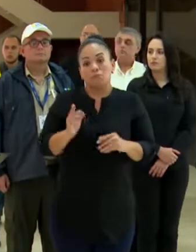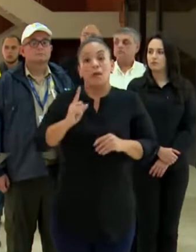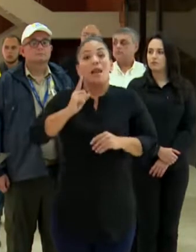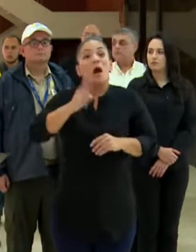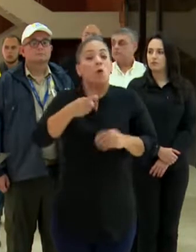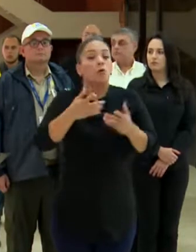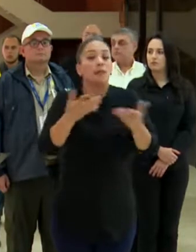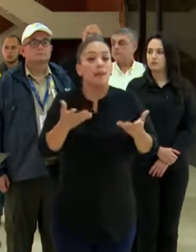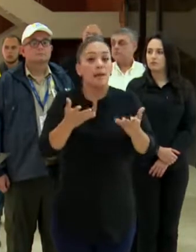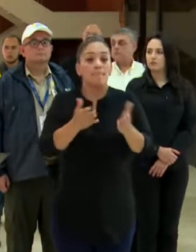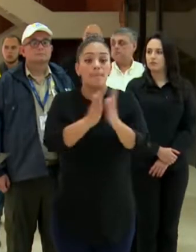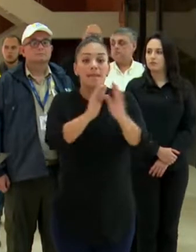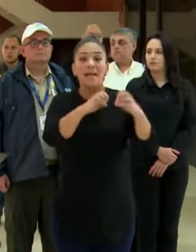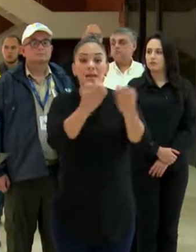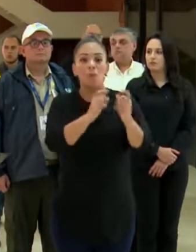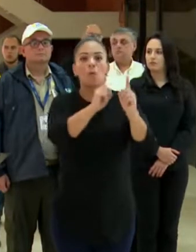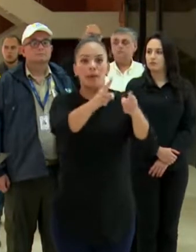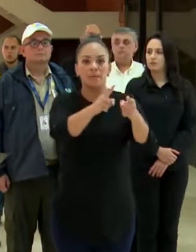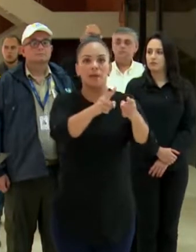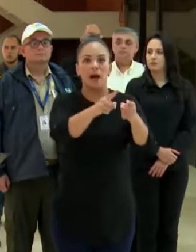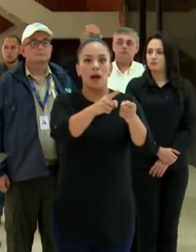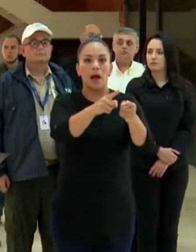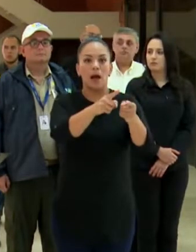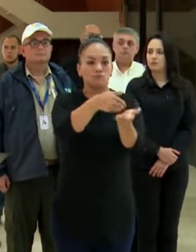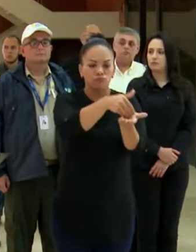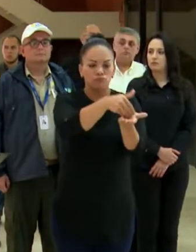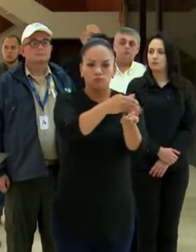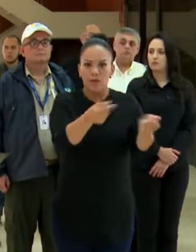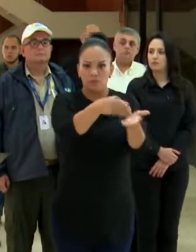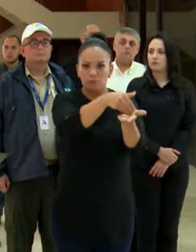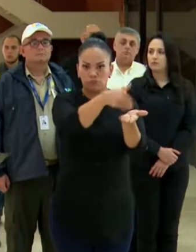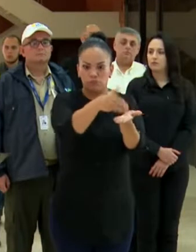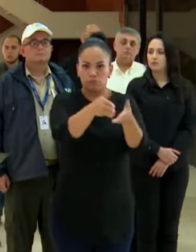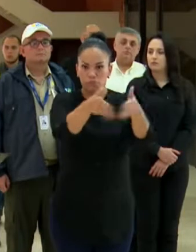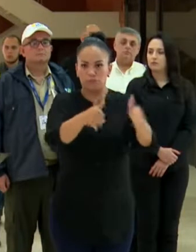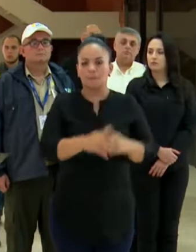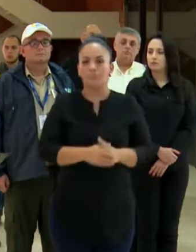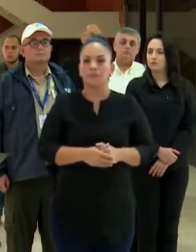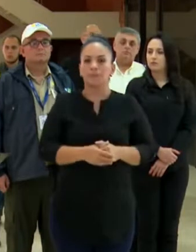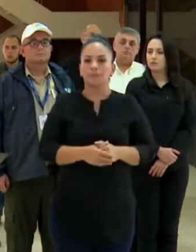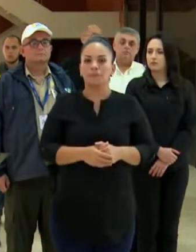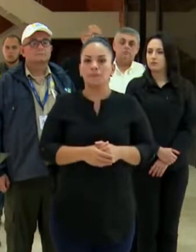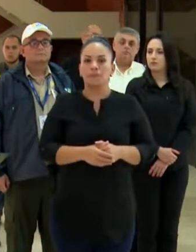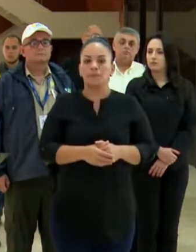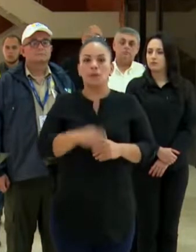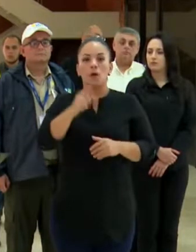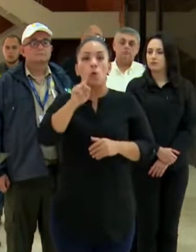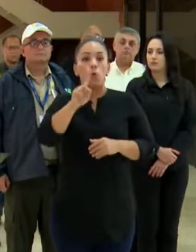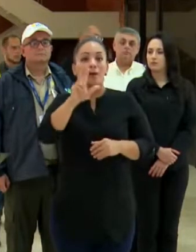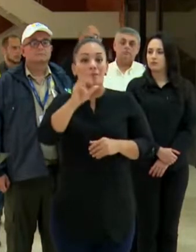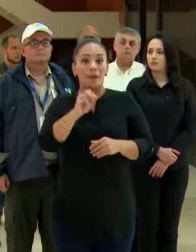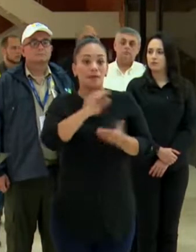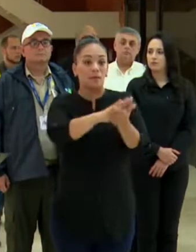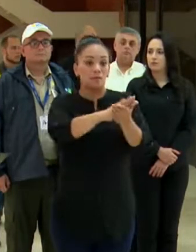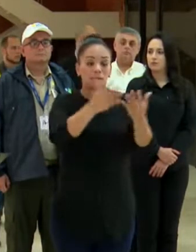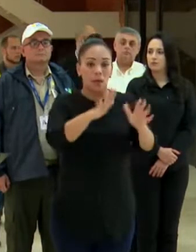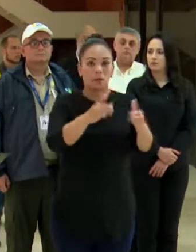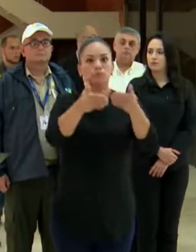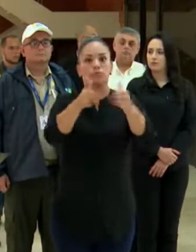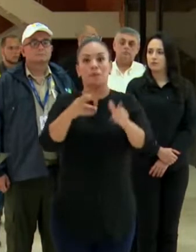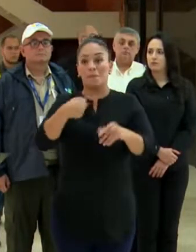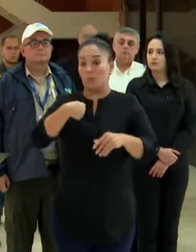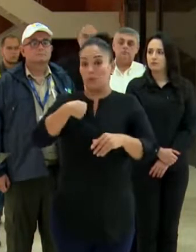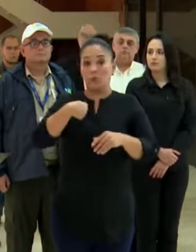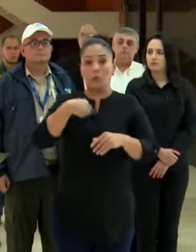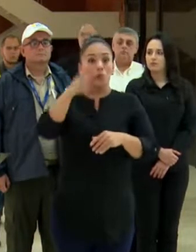para poder habilitar la vía. Ese punto de deslizamiento hacia la 1:30 fue habilitado. Yo nunca giré